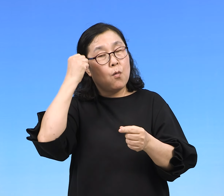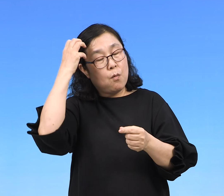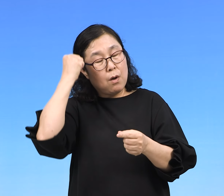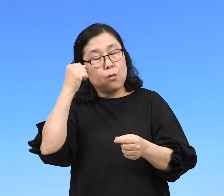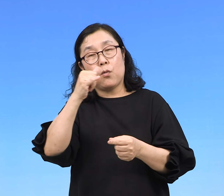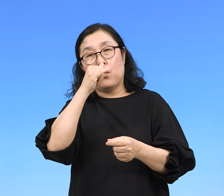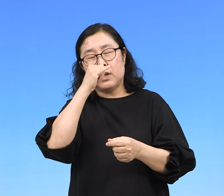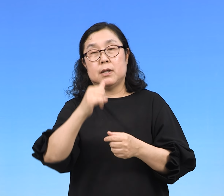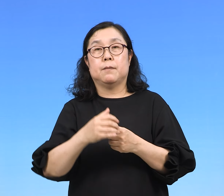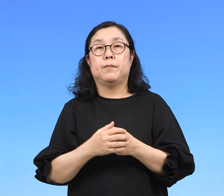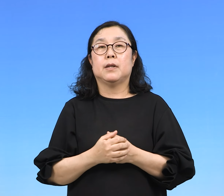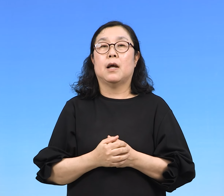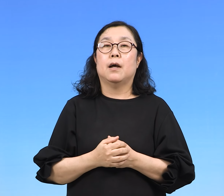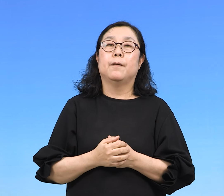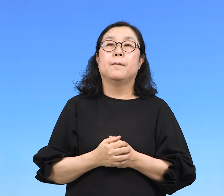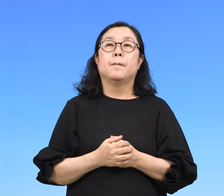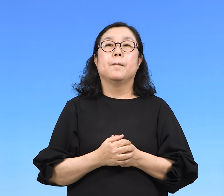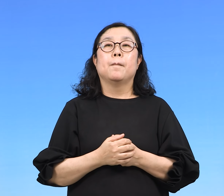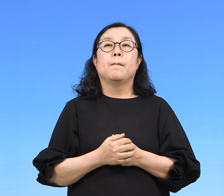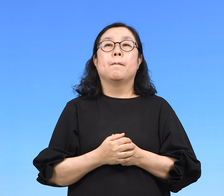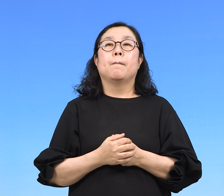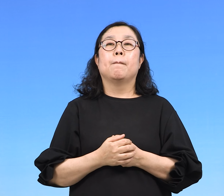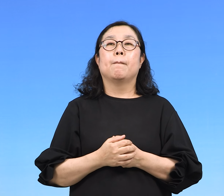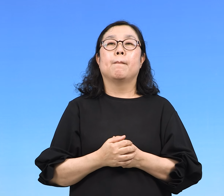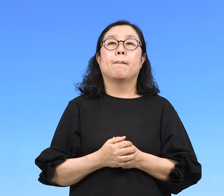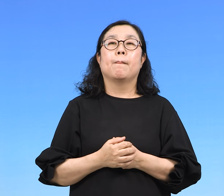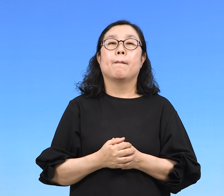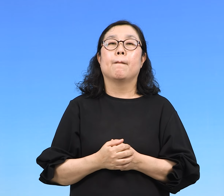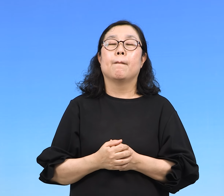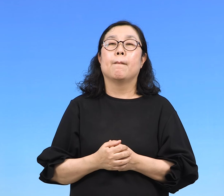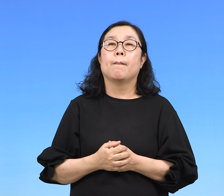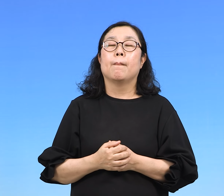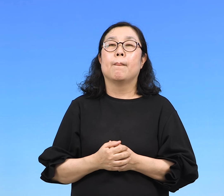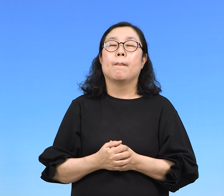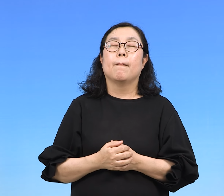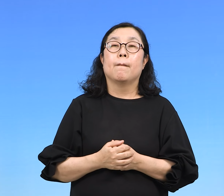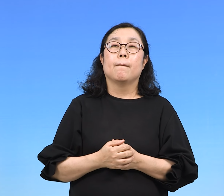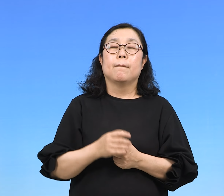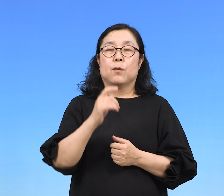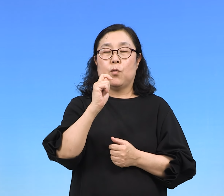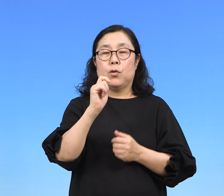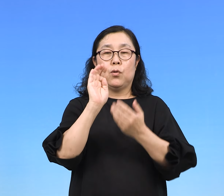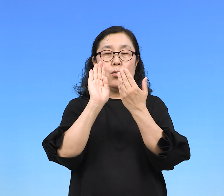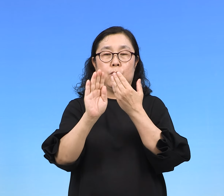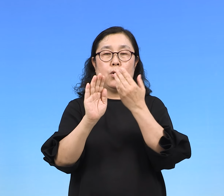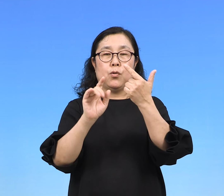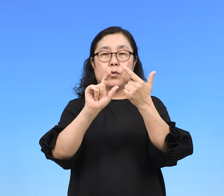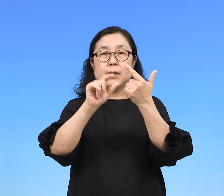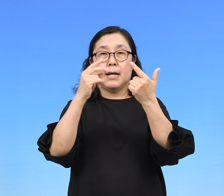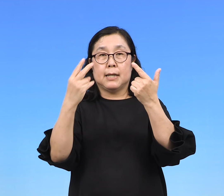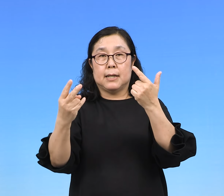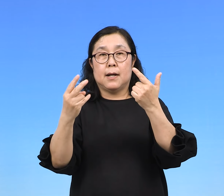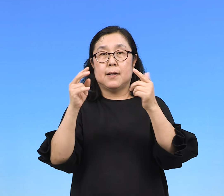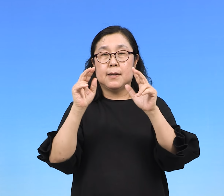주의 긍휼 받을 때가 이때라. 그런가 하면 고린도후서 6장 2절, 이러므로